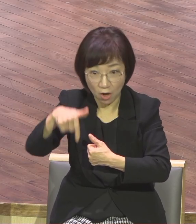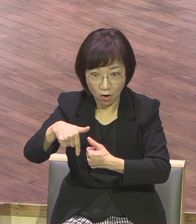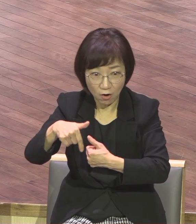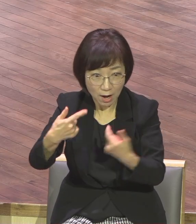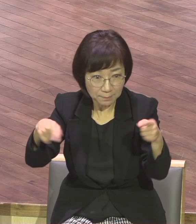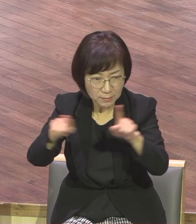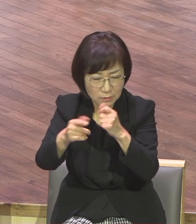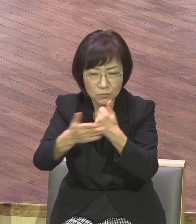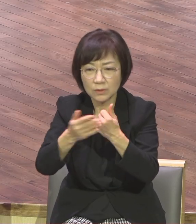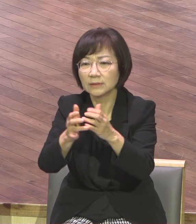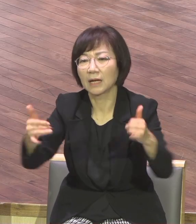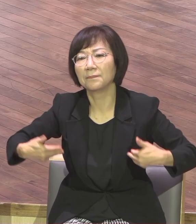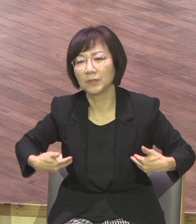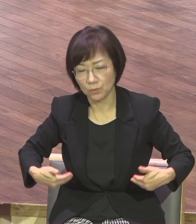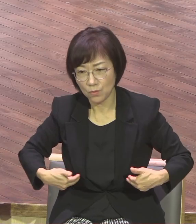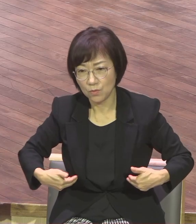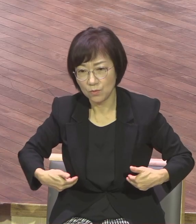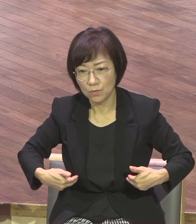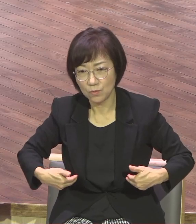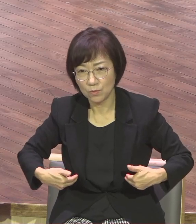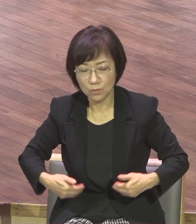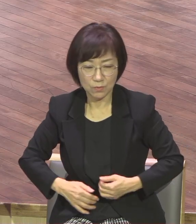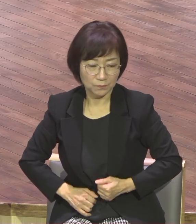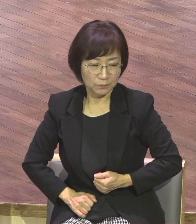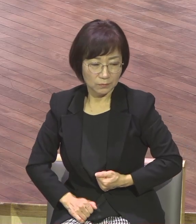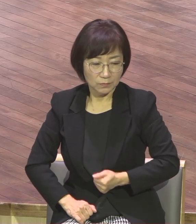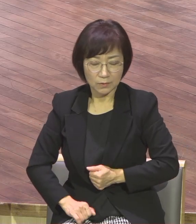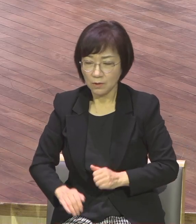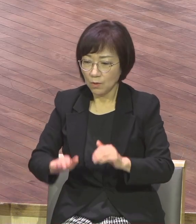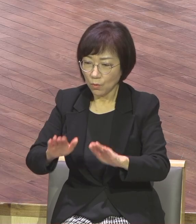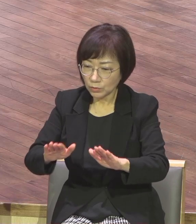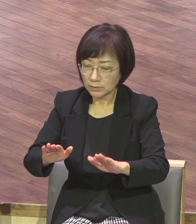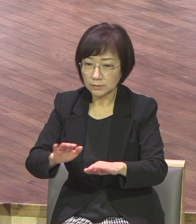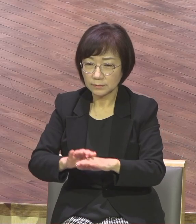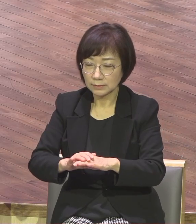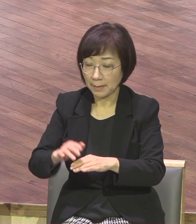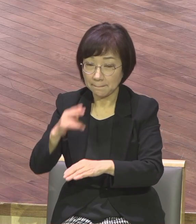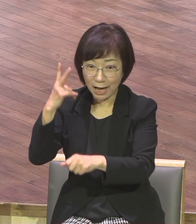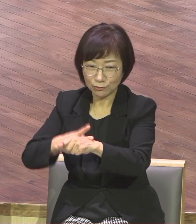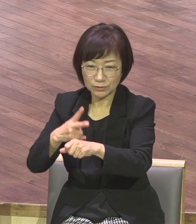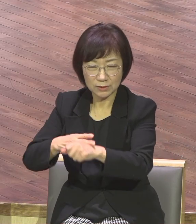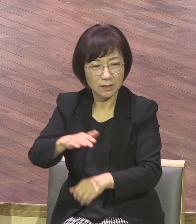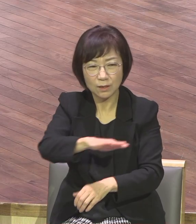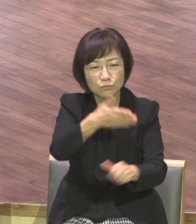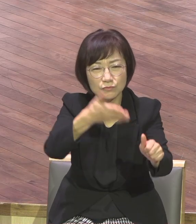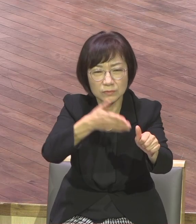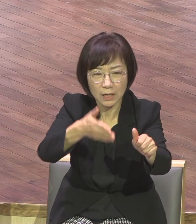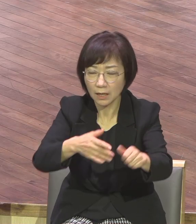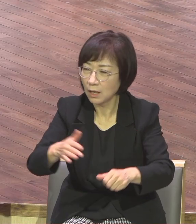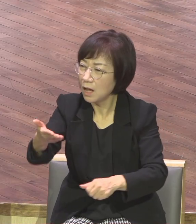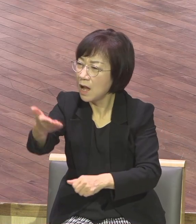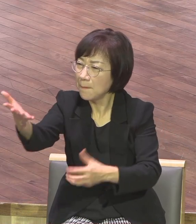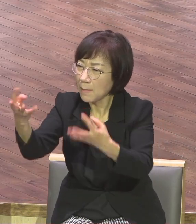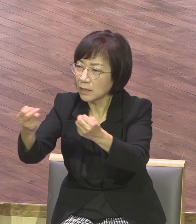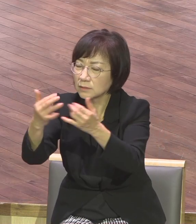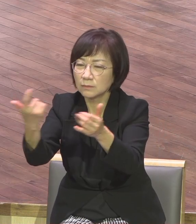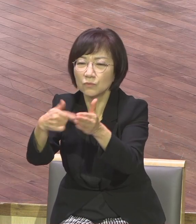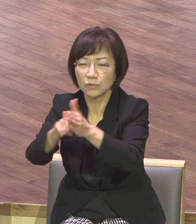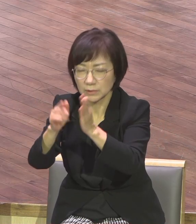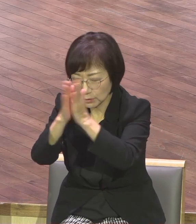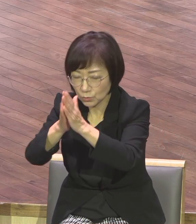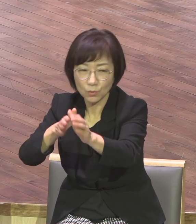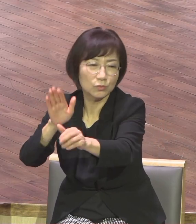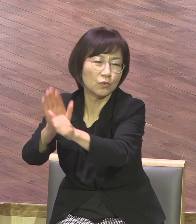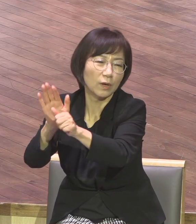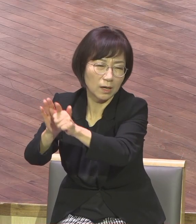이 본문에 보면 사도 바울이 여러 성도를 위하여 구하라 그렇게 말하고 있고 자신을 위해서도